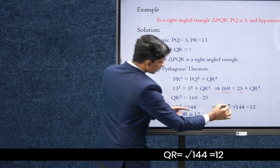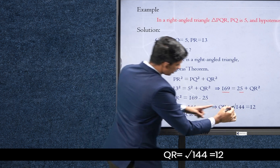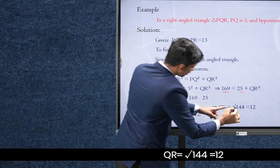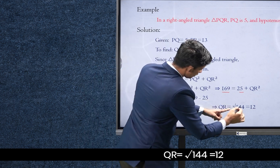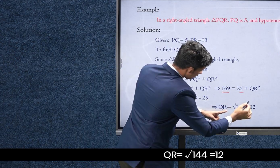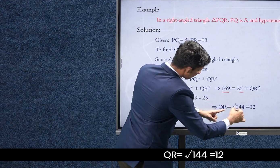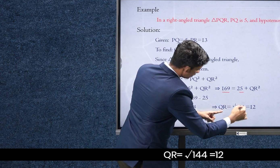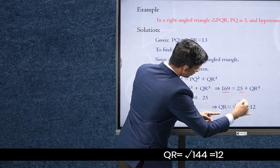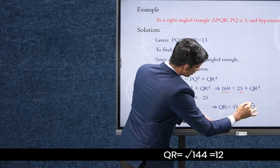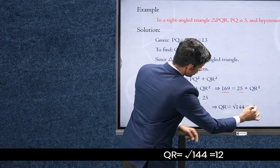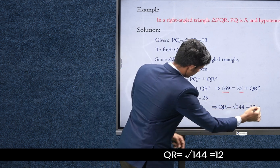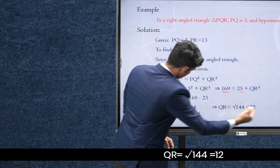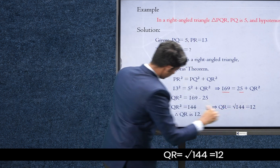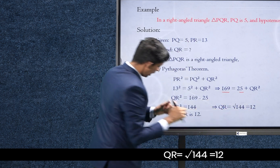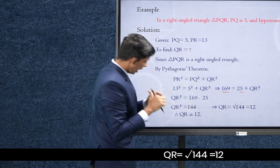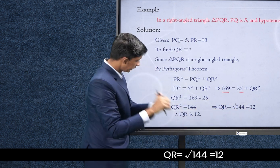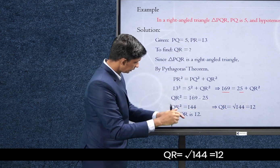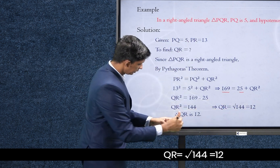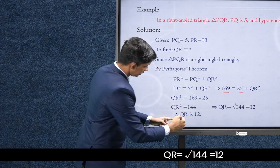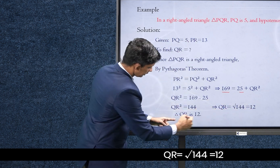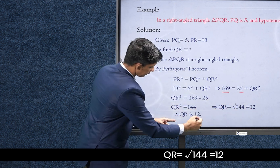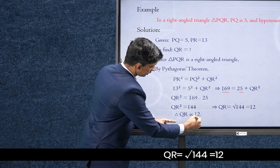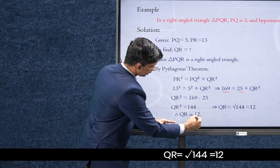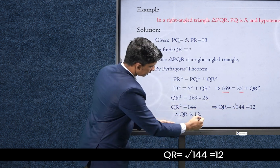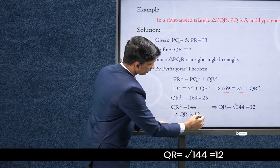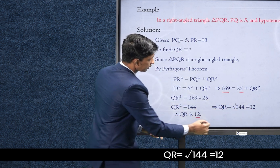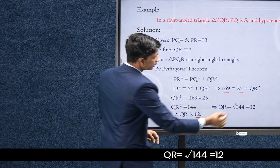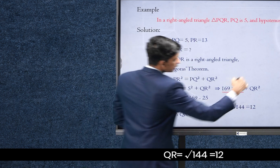QR is equal 144 is equal 12.